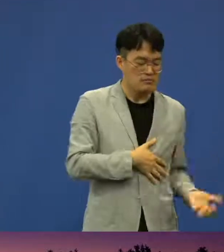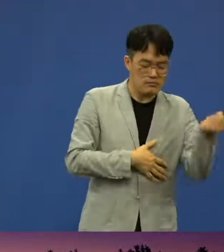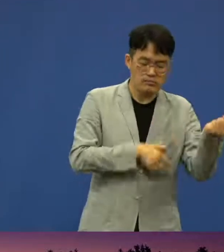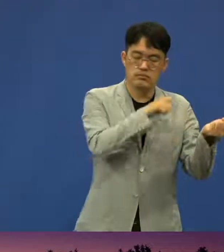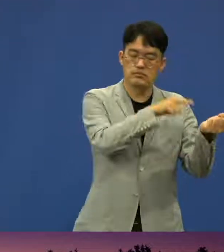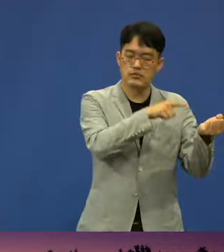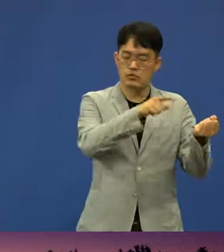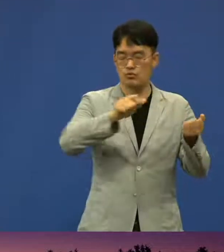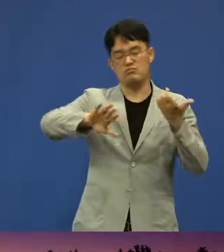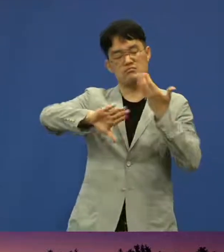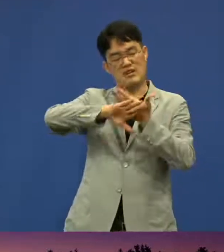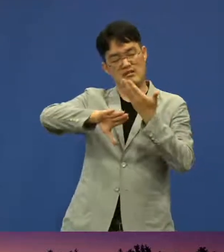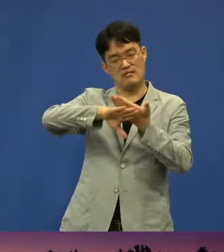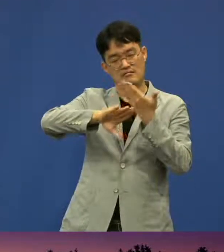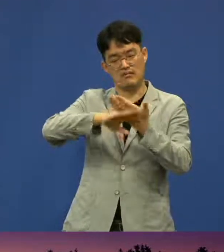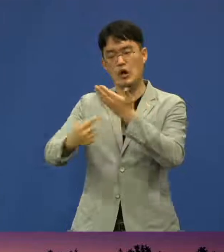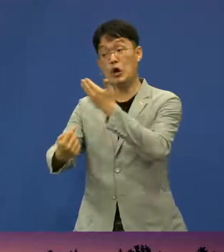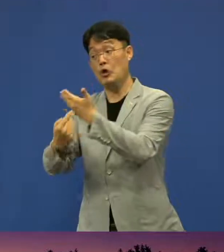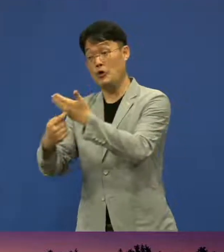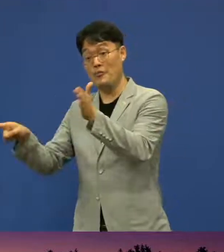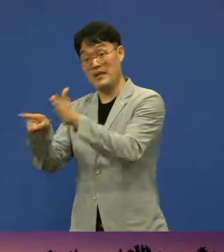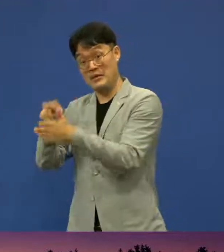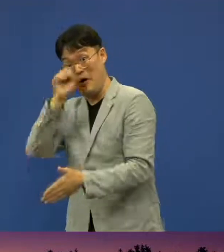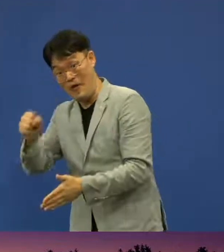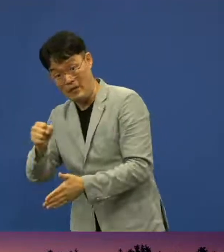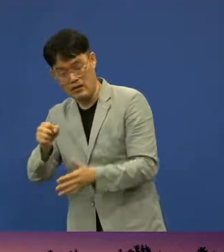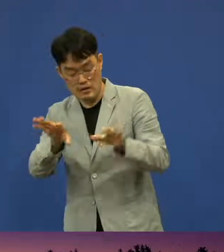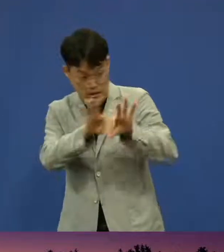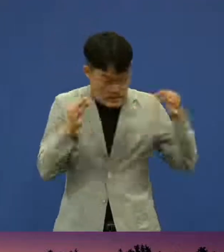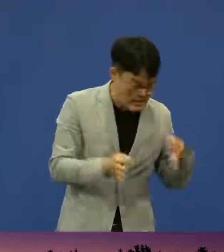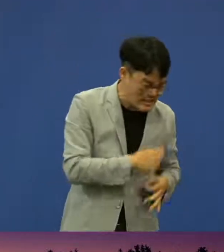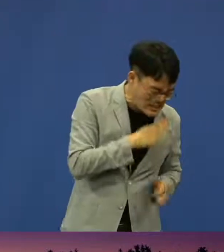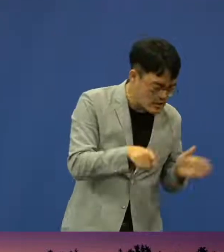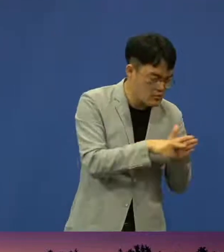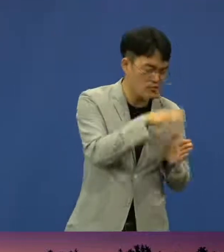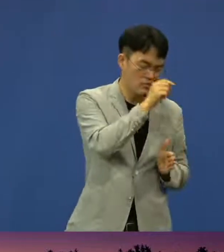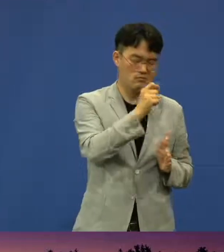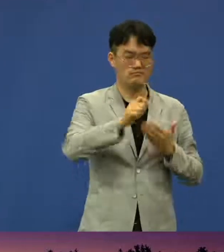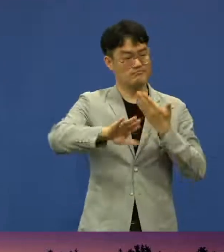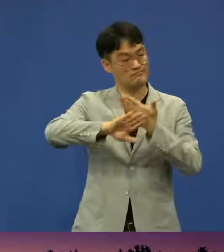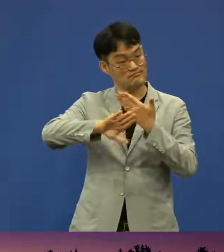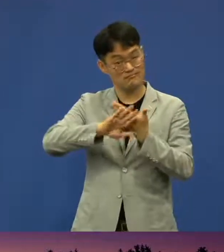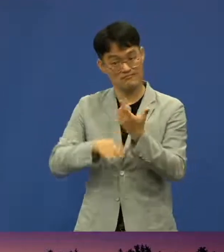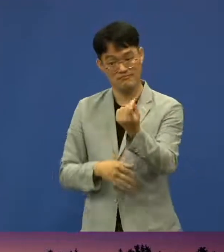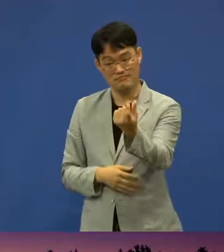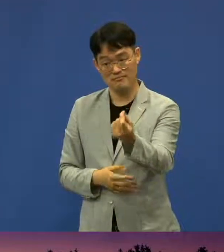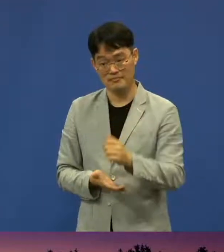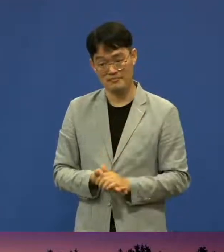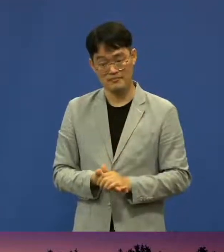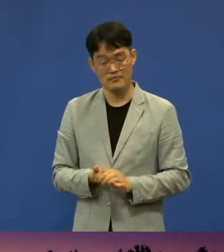한 가지 예를 들어 볼게요. 제가 미국에서 공부를 마치고 한국에 들어와서 신학교에서 강의를 이제